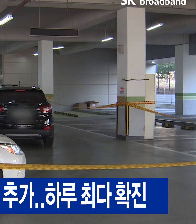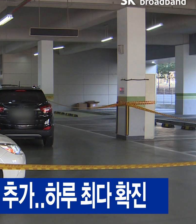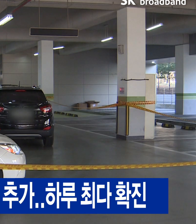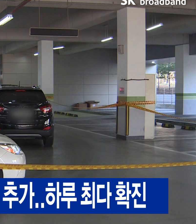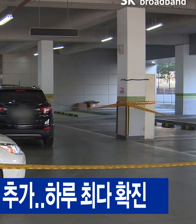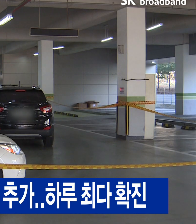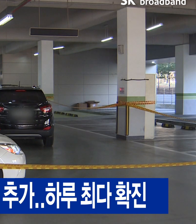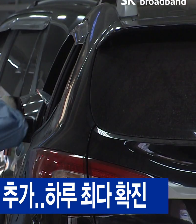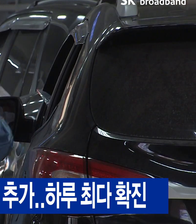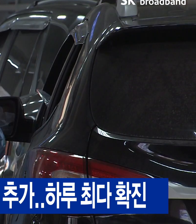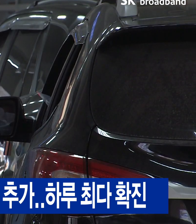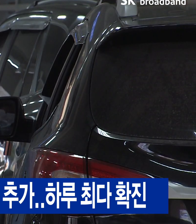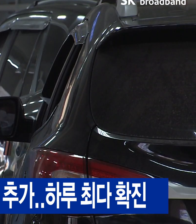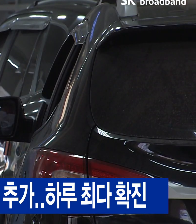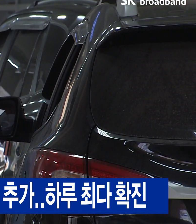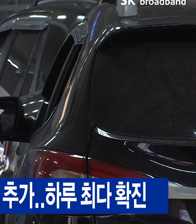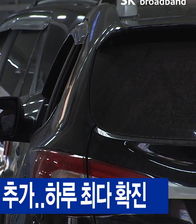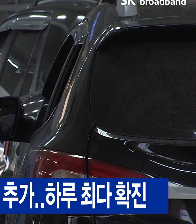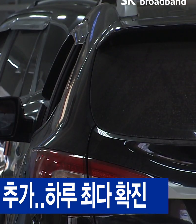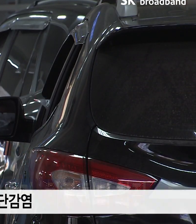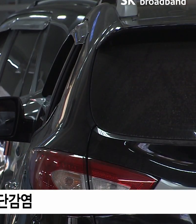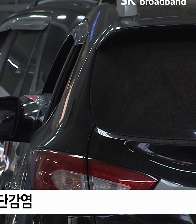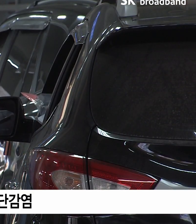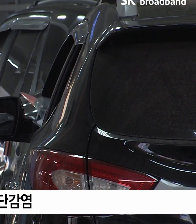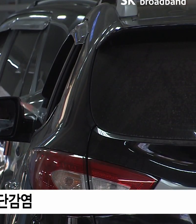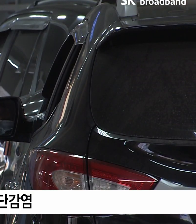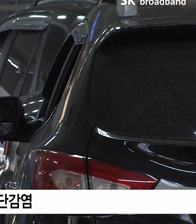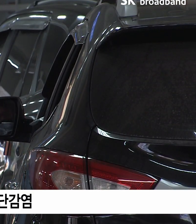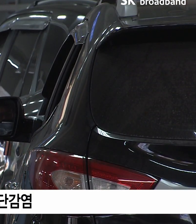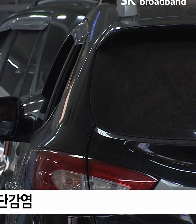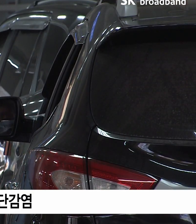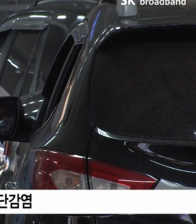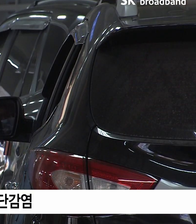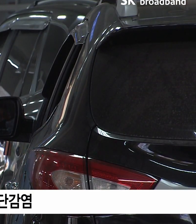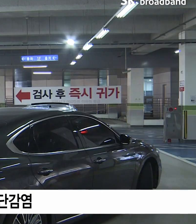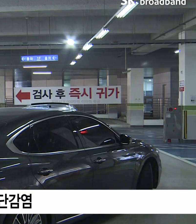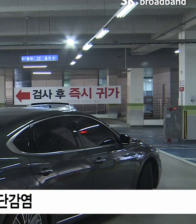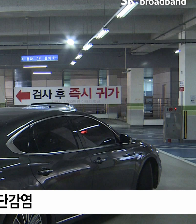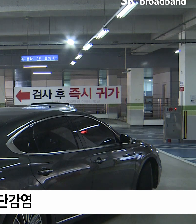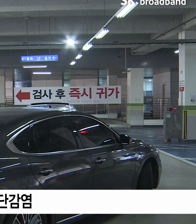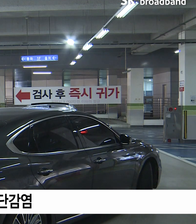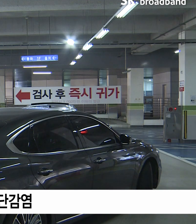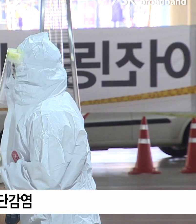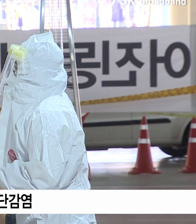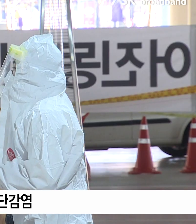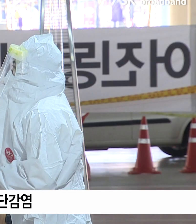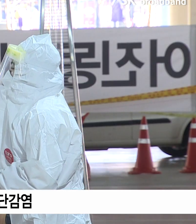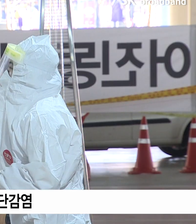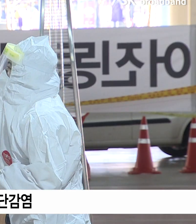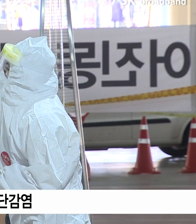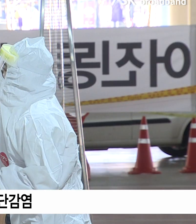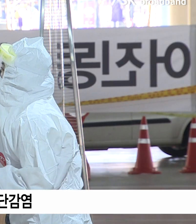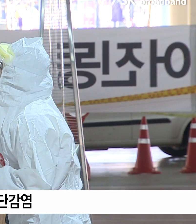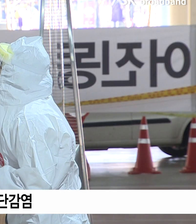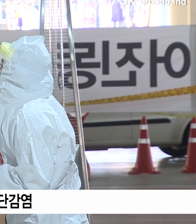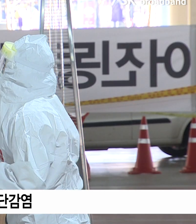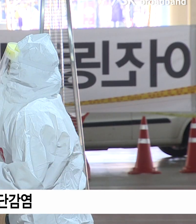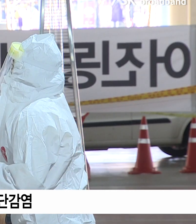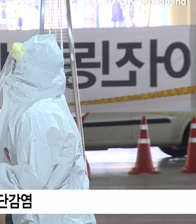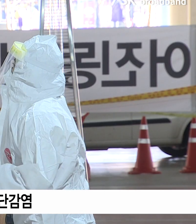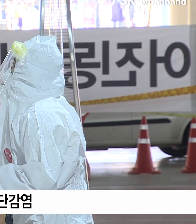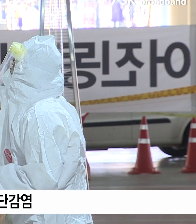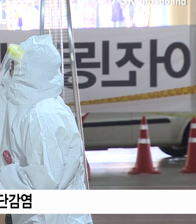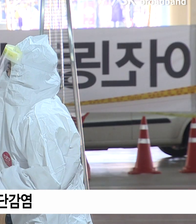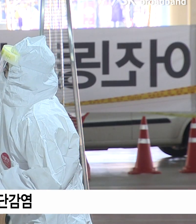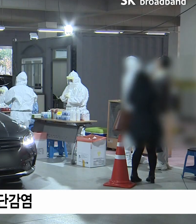다니는 교직원과 학생을 비롯한 접촉자 였으며 나머지 9명은 타시도 확진 자와 접촉한 경우 등입니다